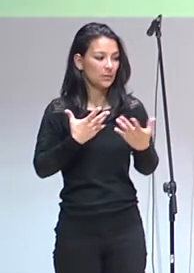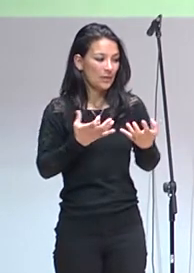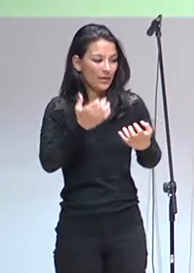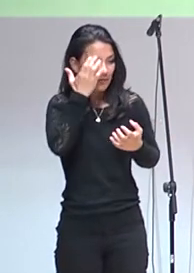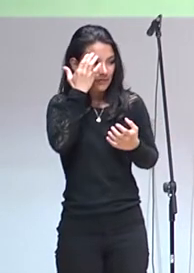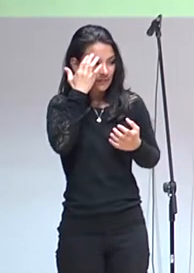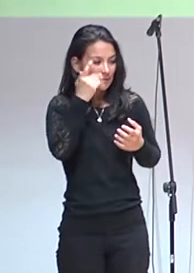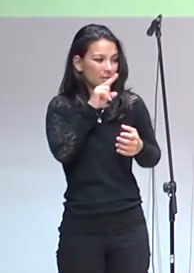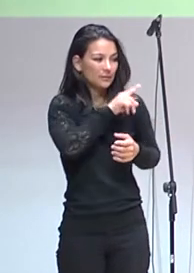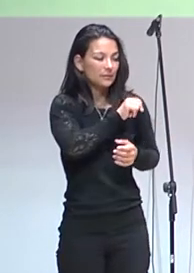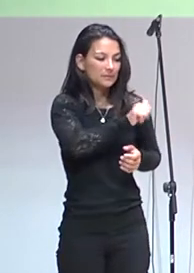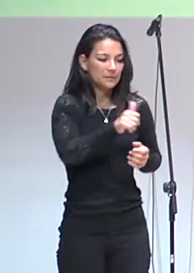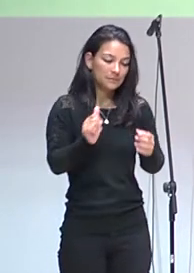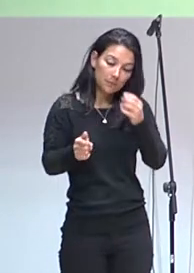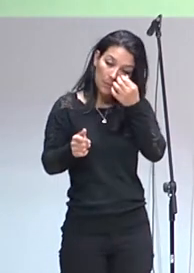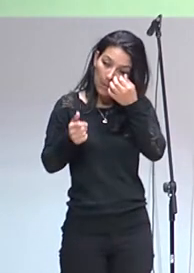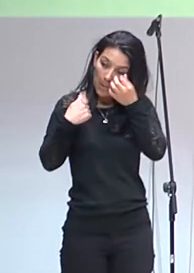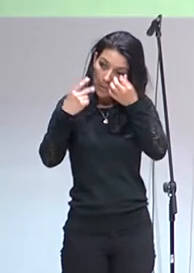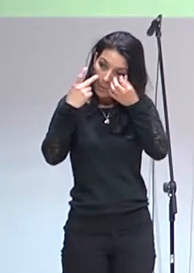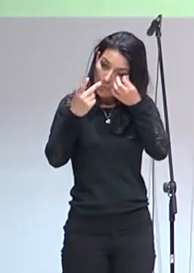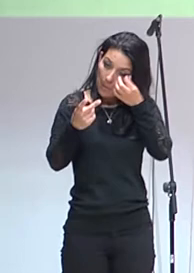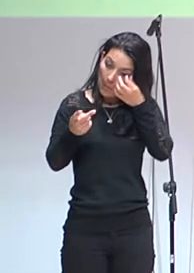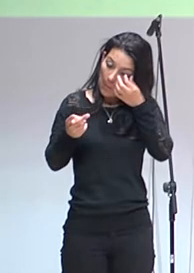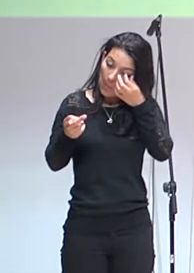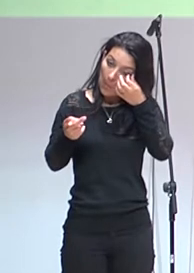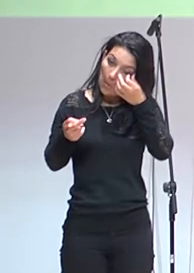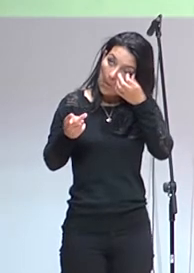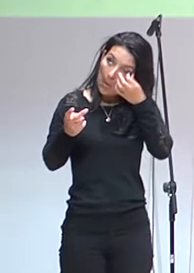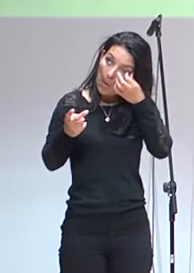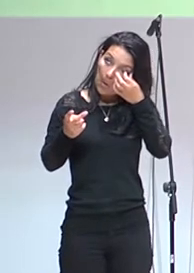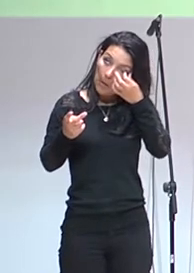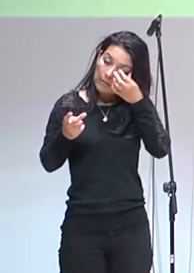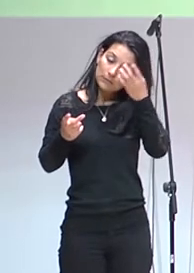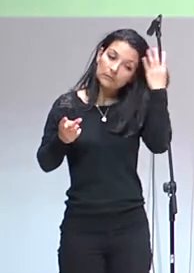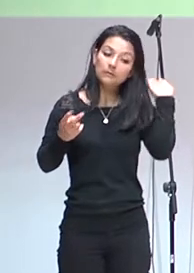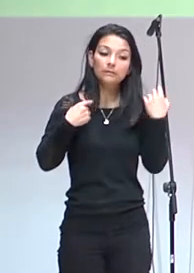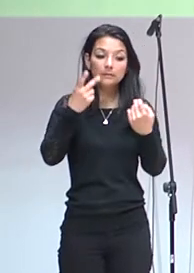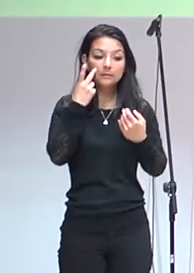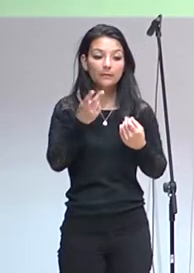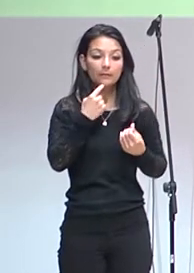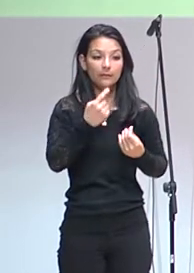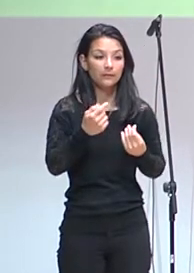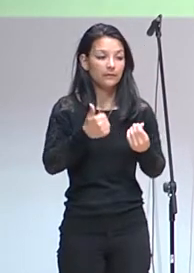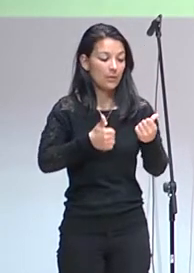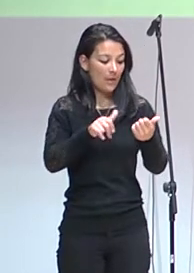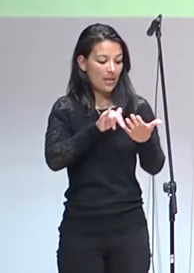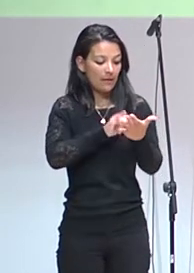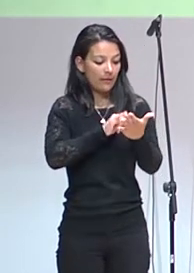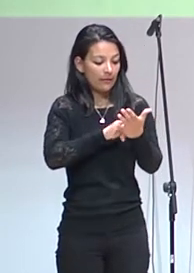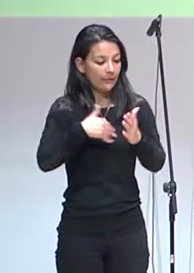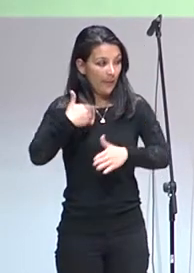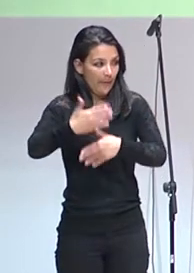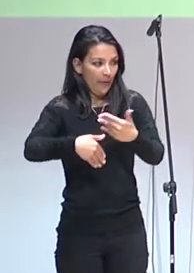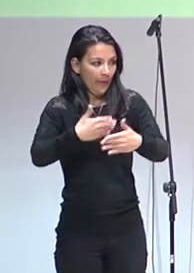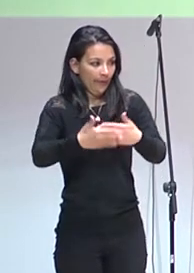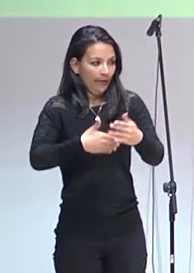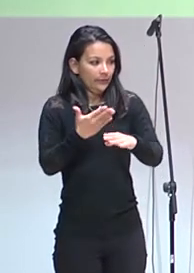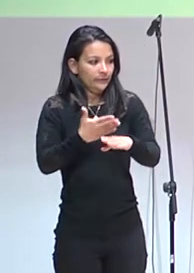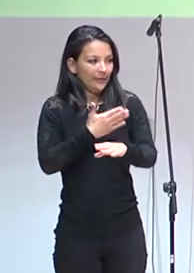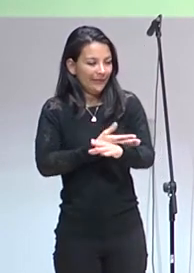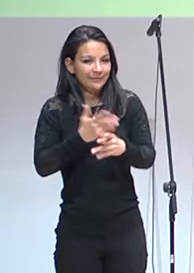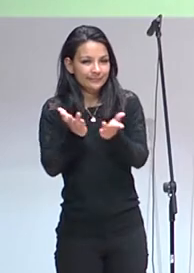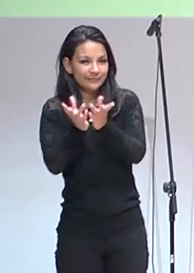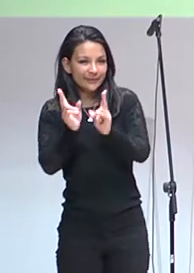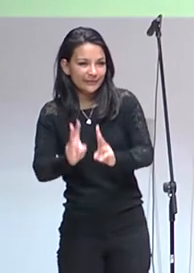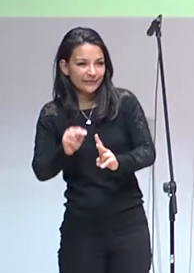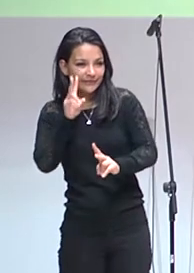ustedes ven el papel de la comunidad educativa en ese proceso que ustedes desarrollaron con sus